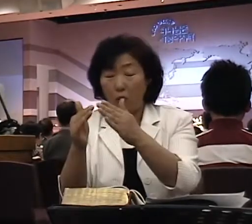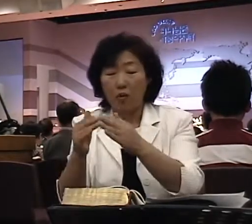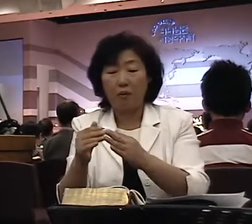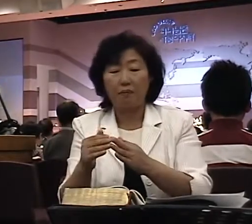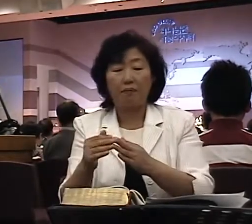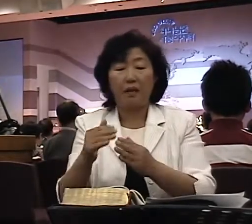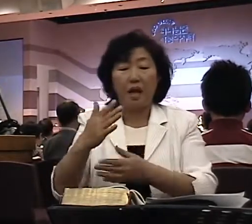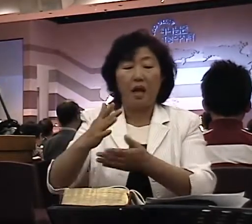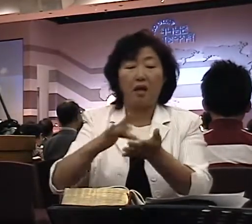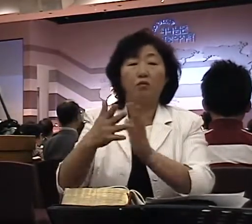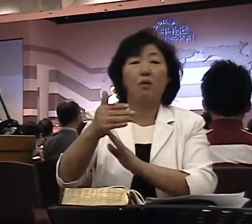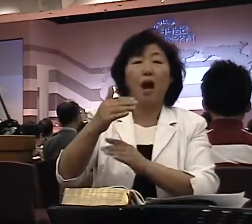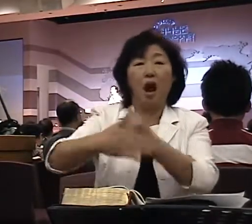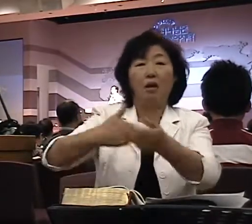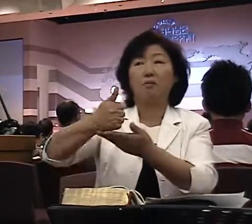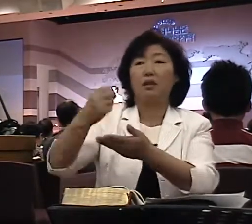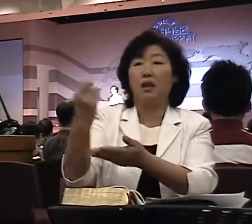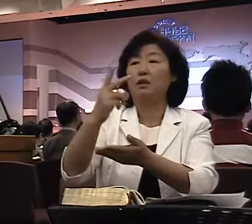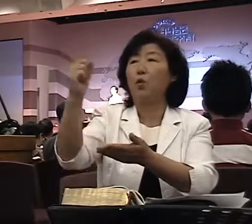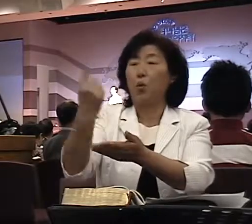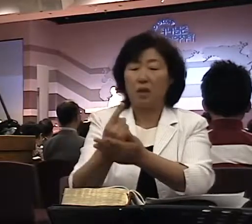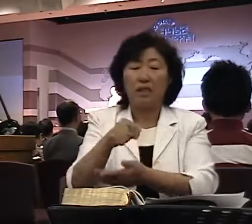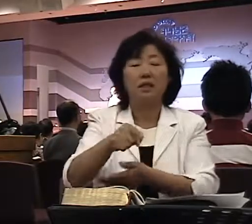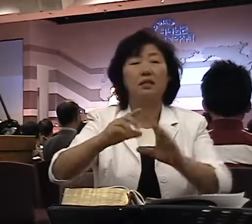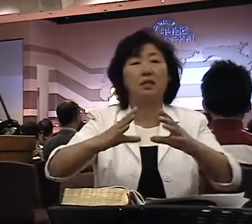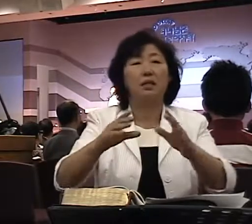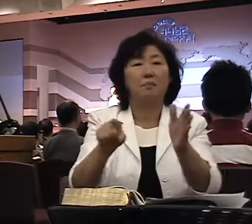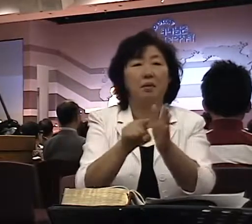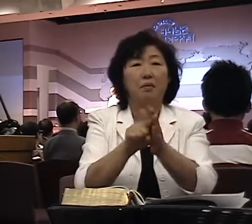그때에 믿음을 이 세상에서 찾을 수 있겠는가.